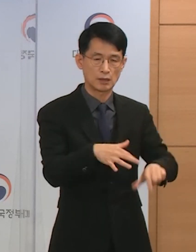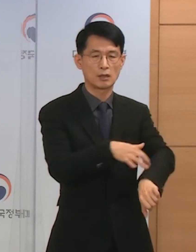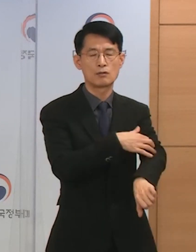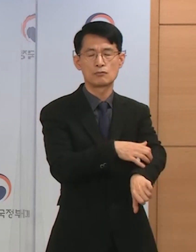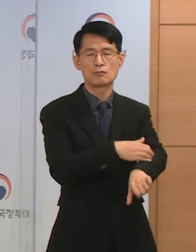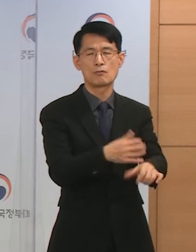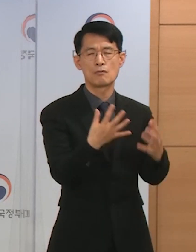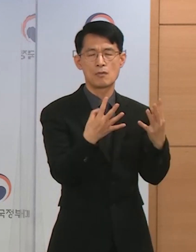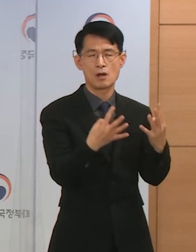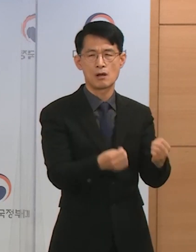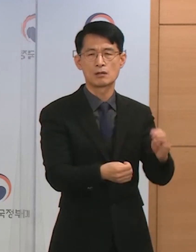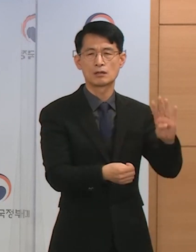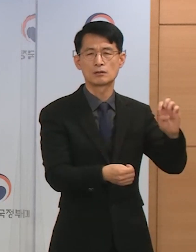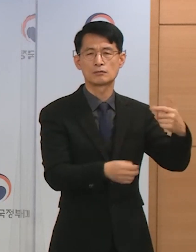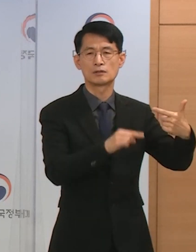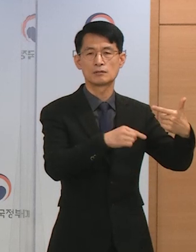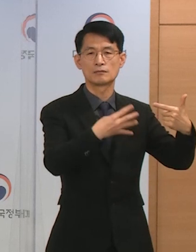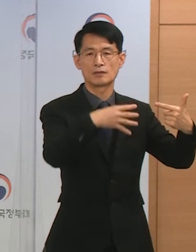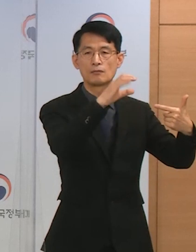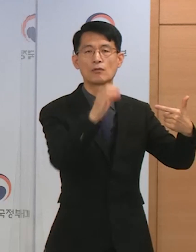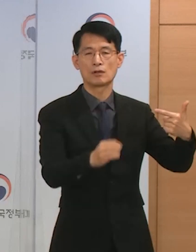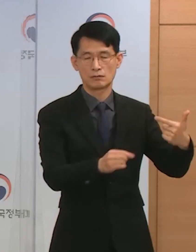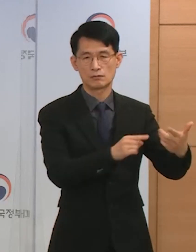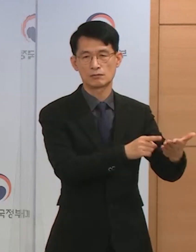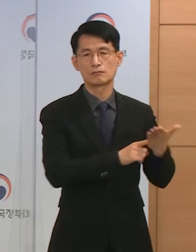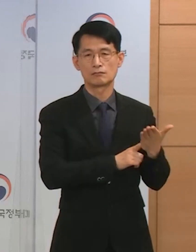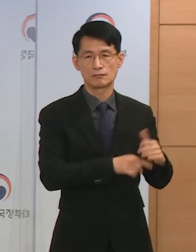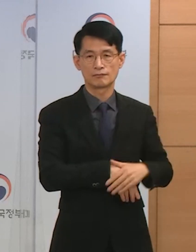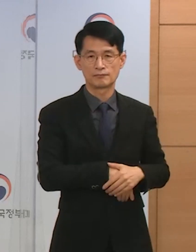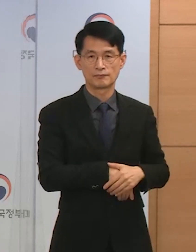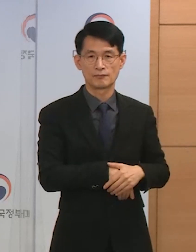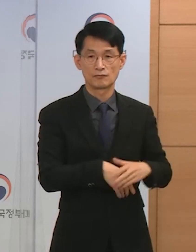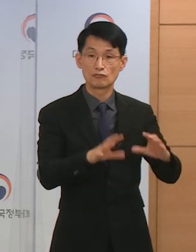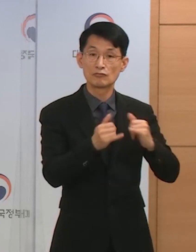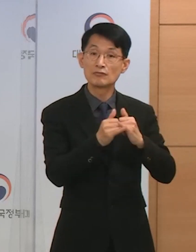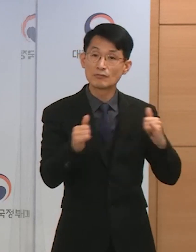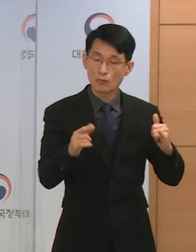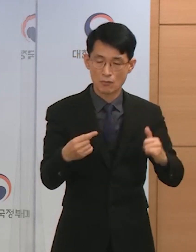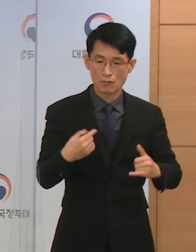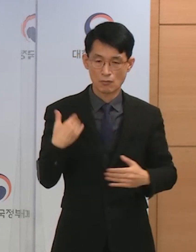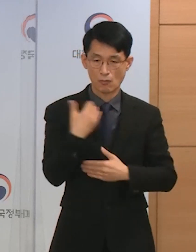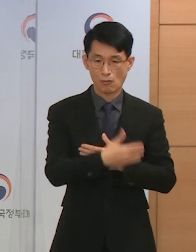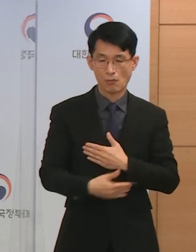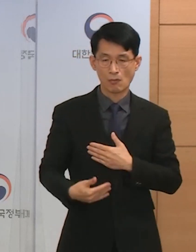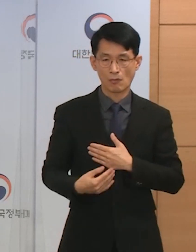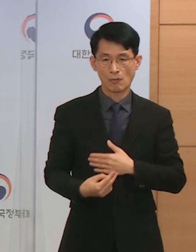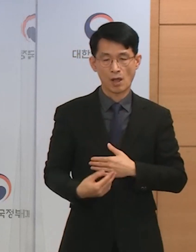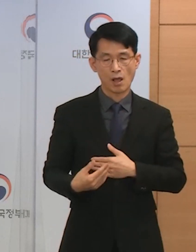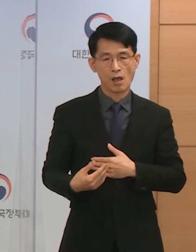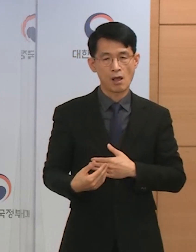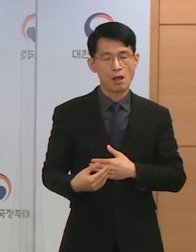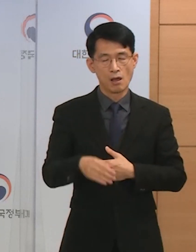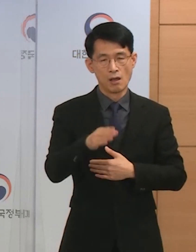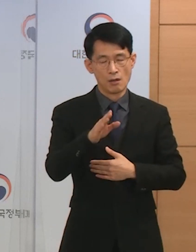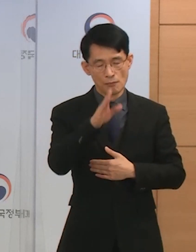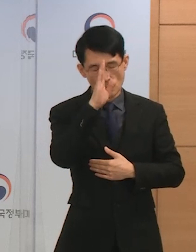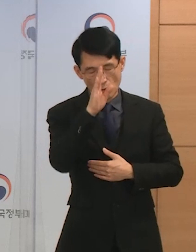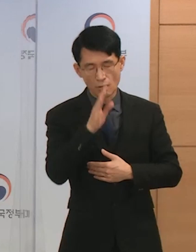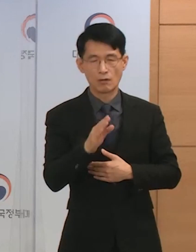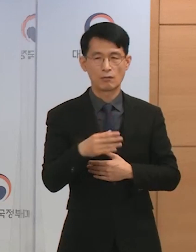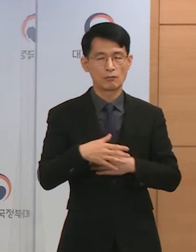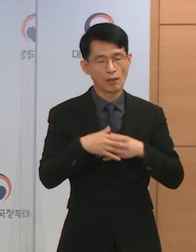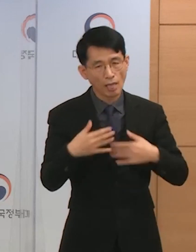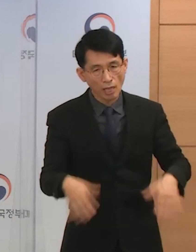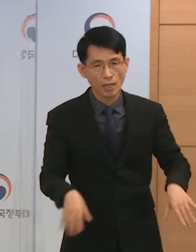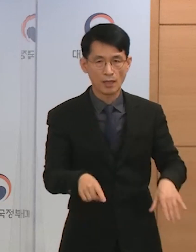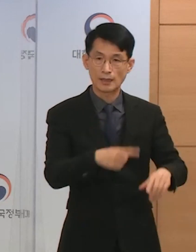47.4%로 가장 많은 비중을 차지하였습니다. 이는 국민들께서 건강 문제를 위험하고 있는